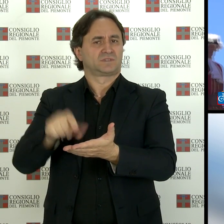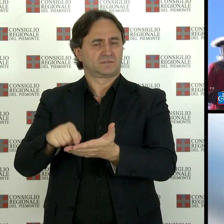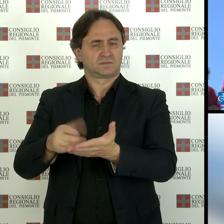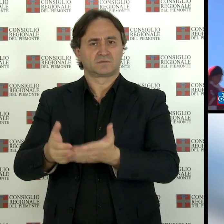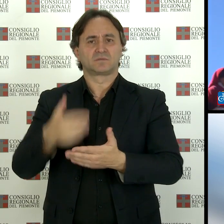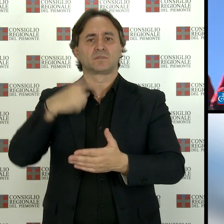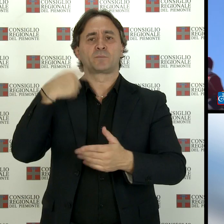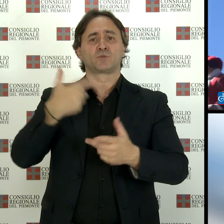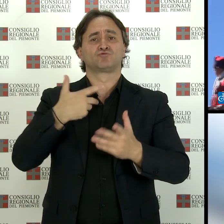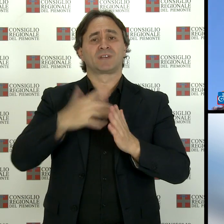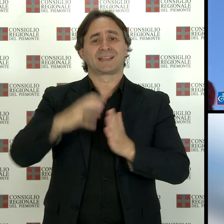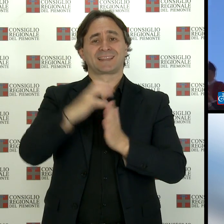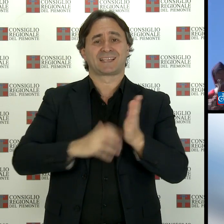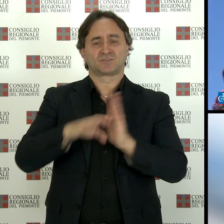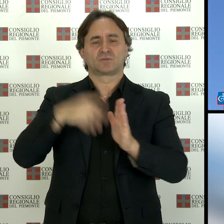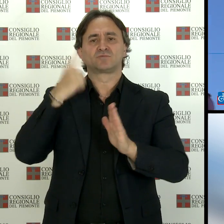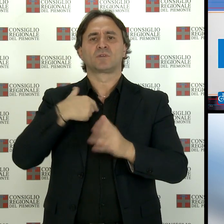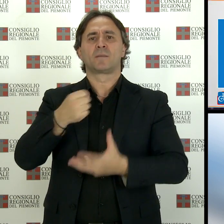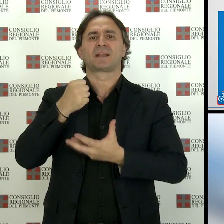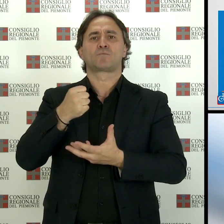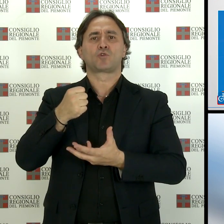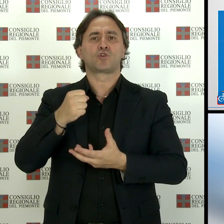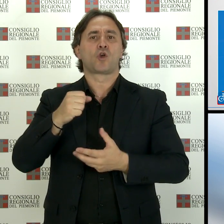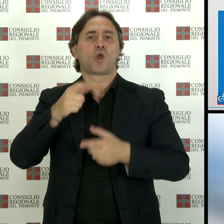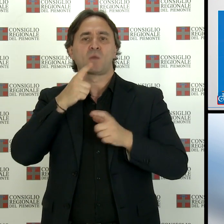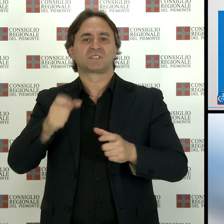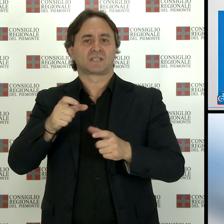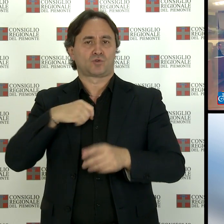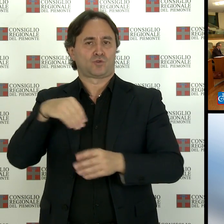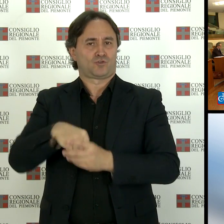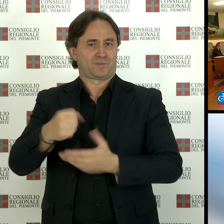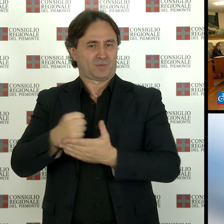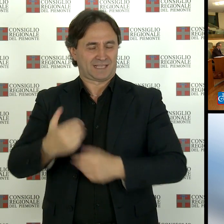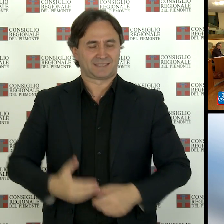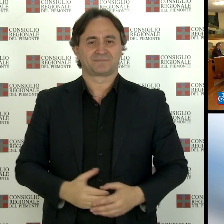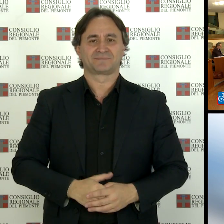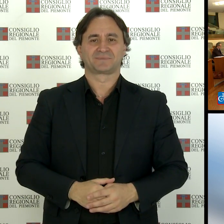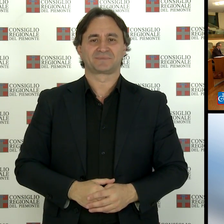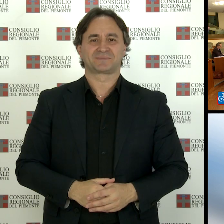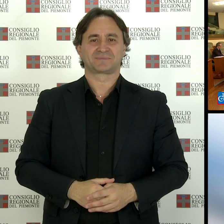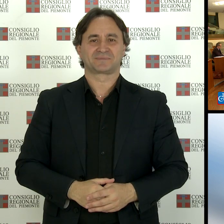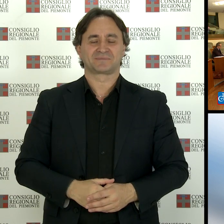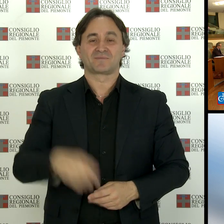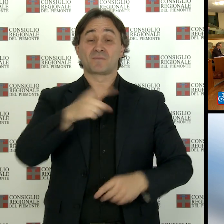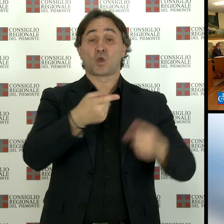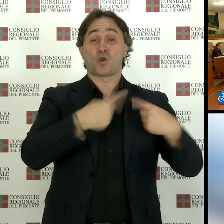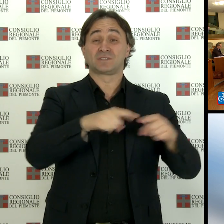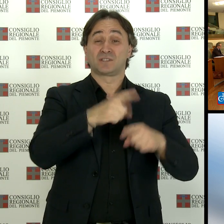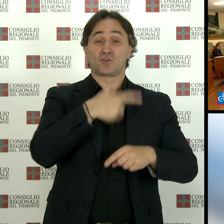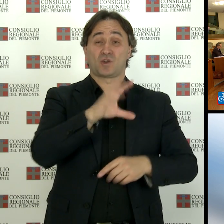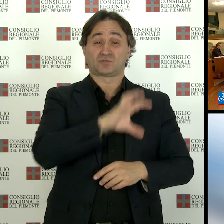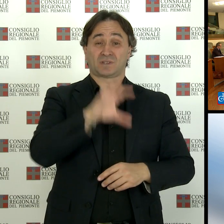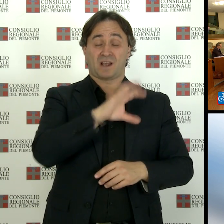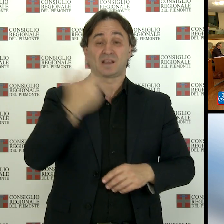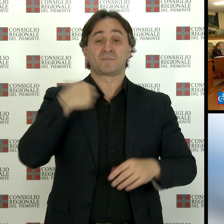la valorizzazione del patrimonio linguistico piemontese. In copertina! Il Consiglio regionale ha approvato a maggioranza